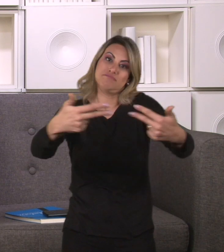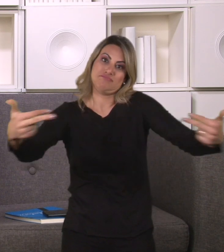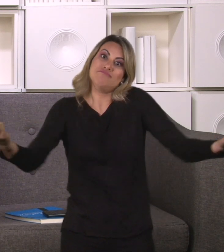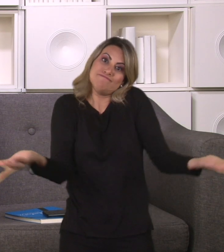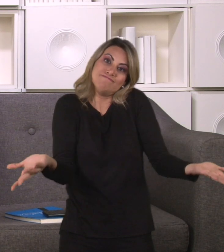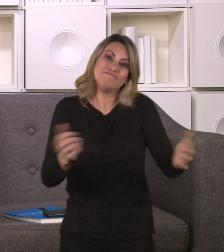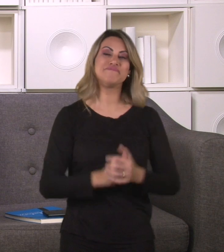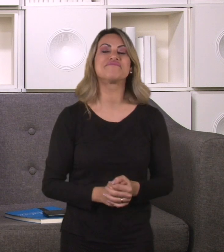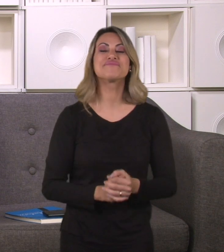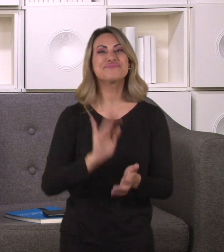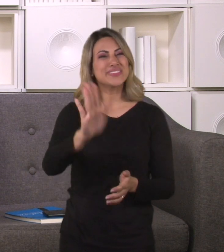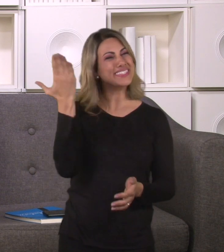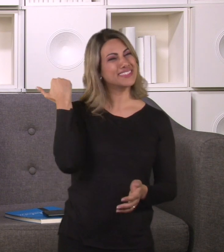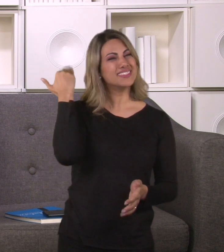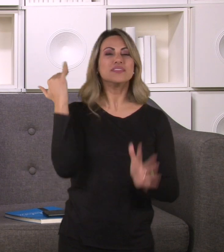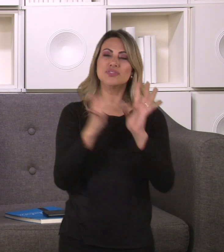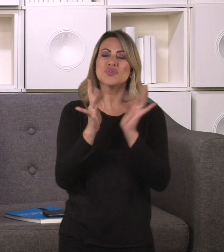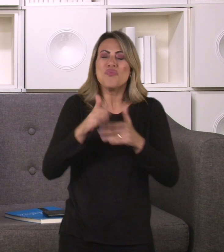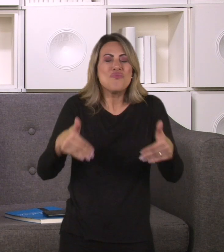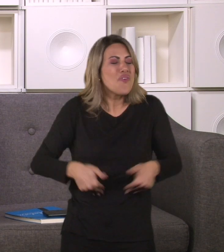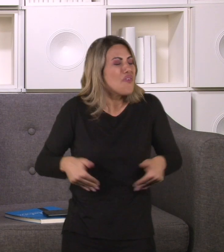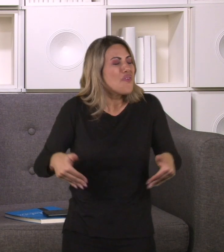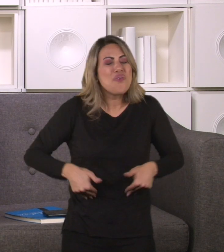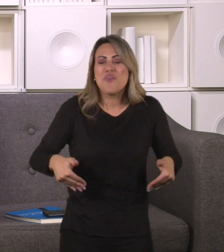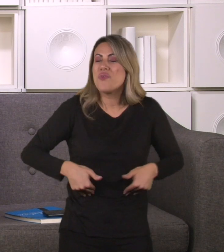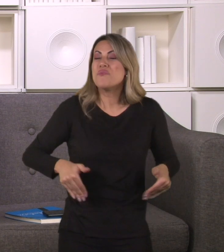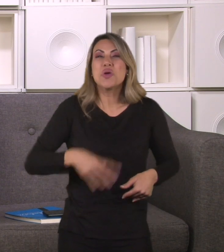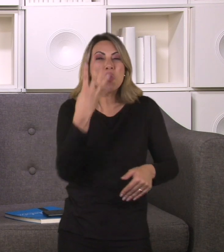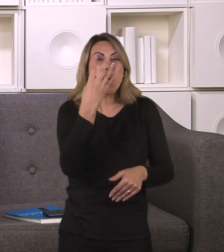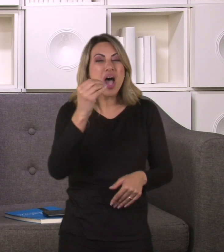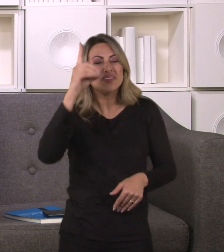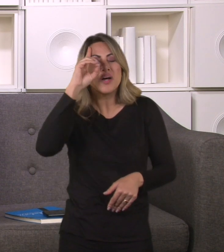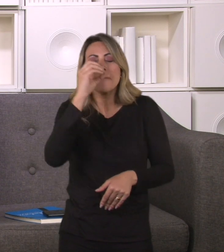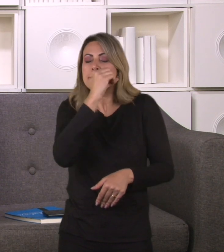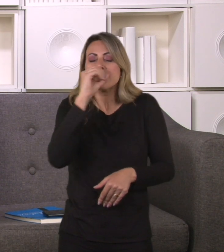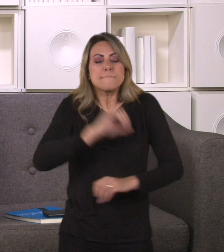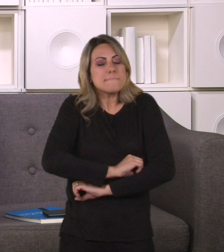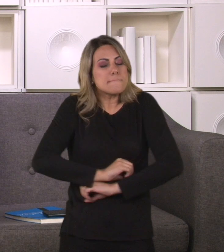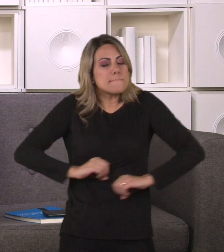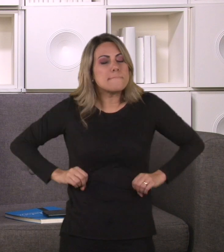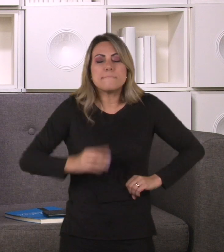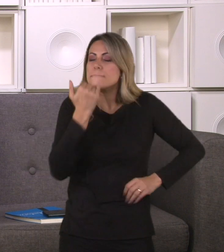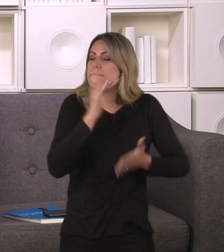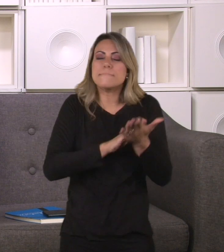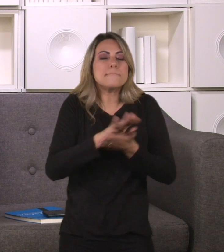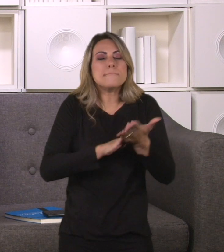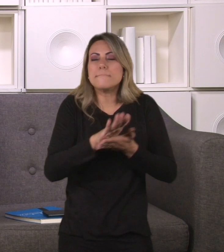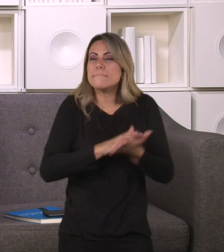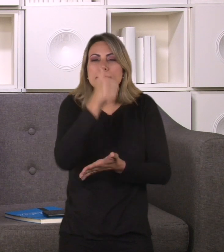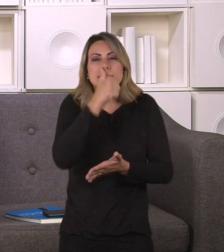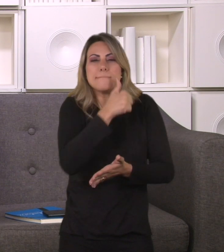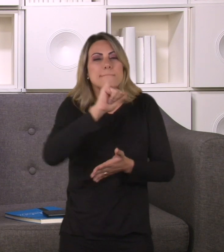Jesus, transforma pedras em pães, ele estava apelando a uma necessidade legítima. Ele estava com fome, 40 dias e 40 noites em